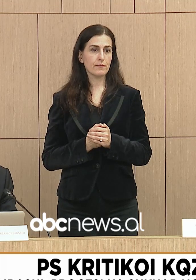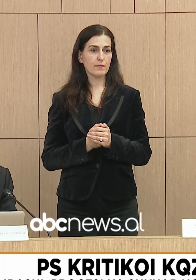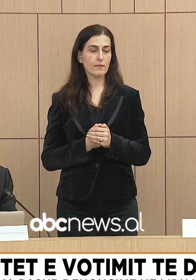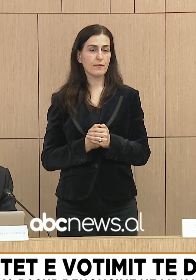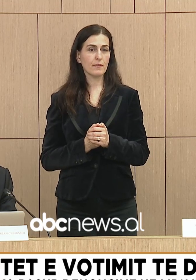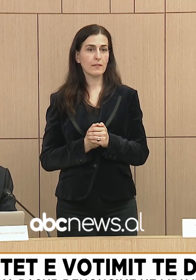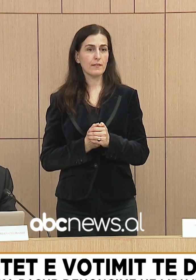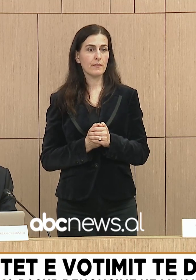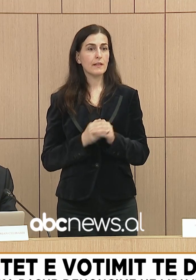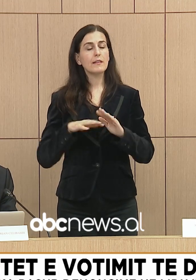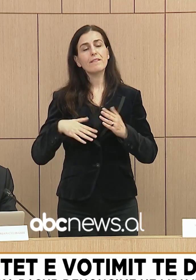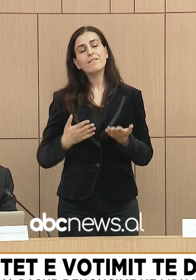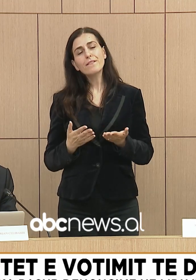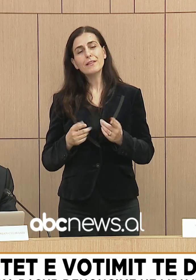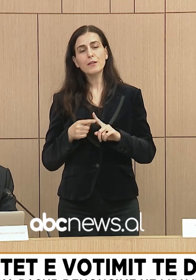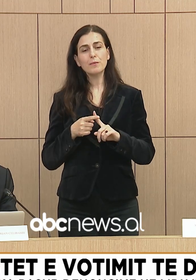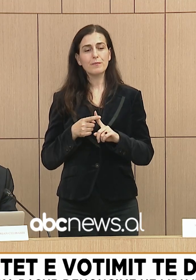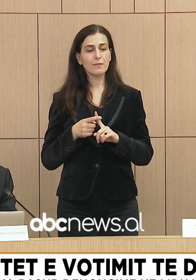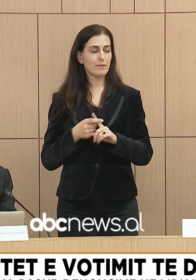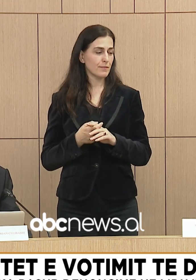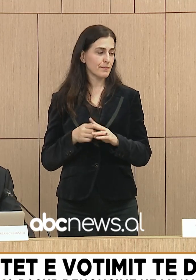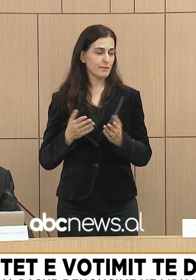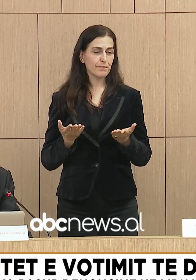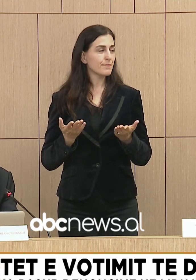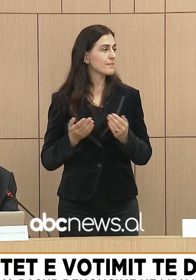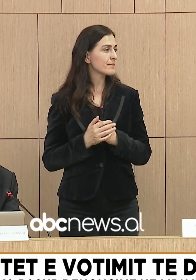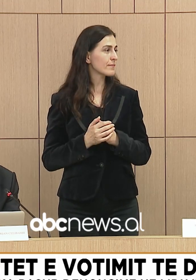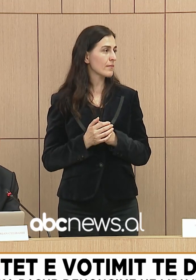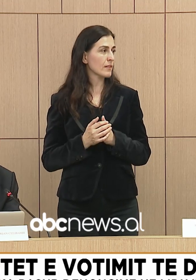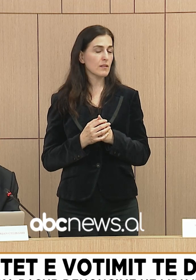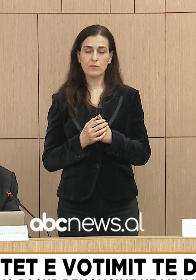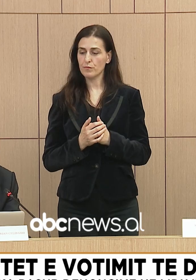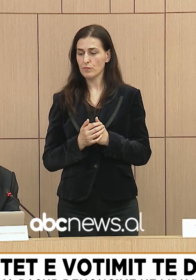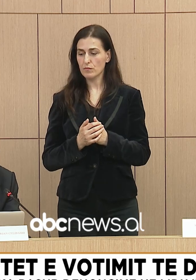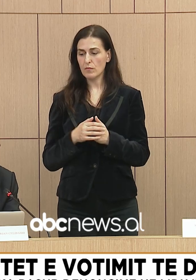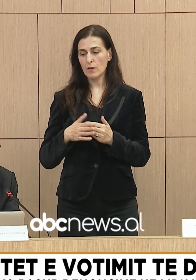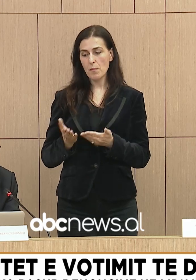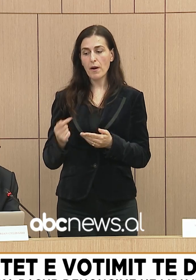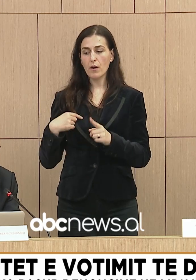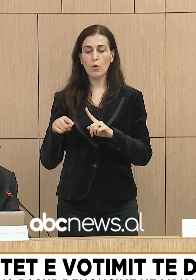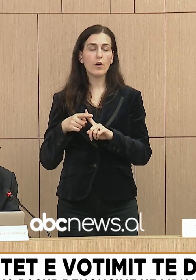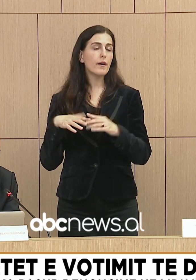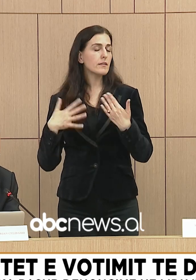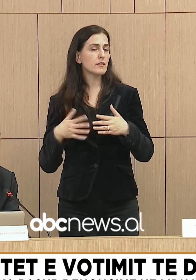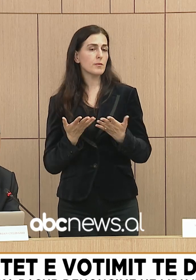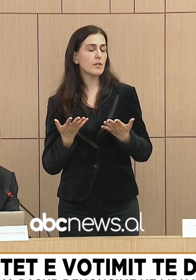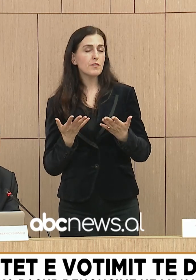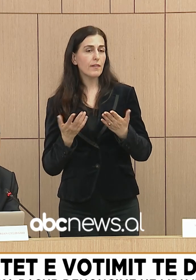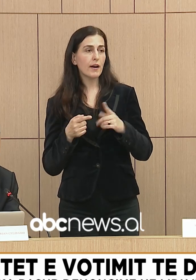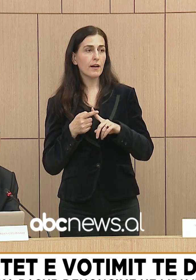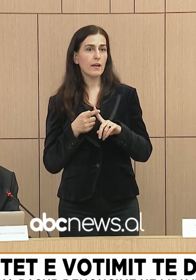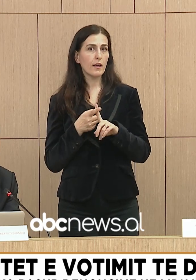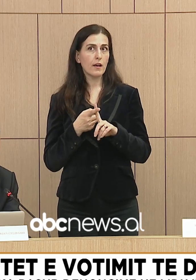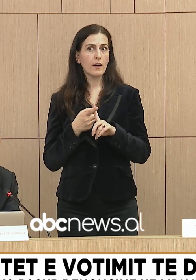pajisjet në mjediset e KQZ-s. Pra, ajo që është shumë e rëndësishme edhe